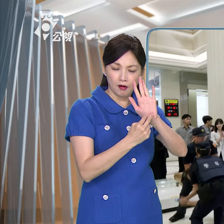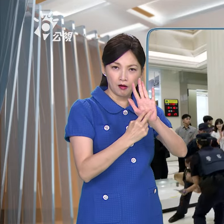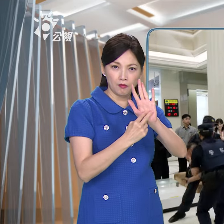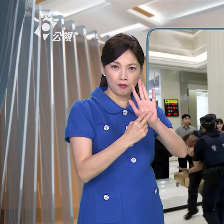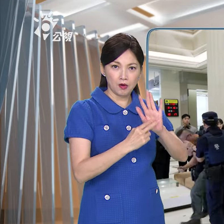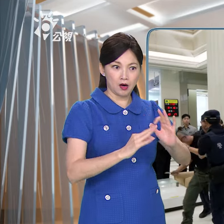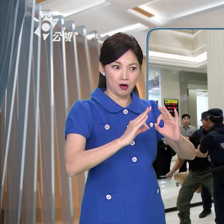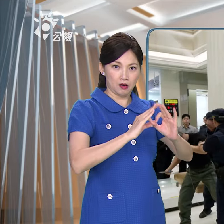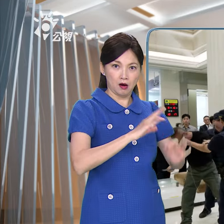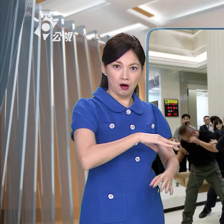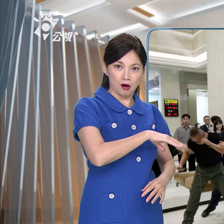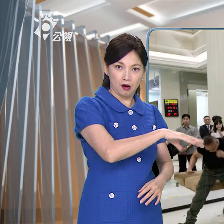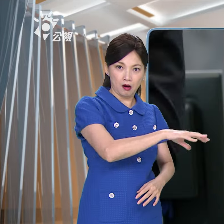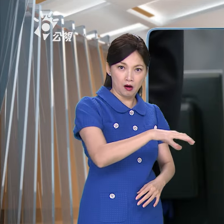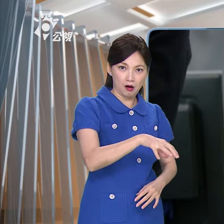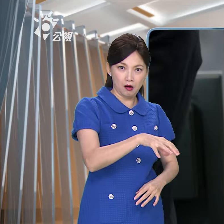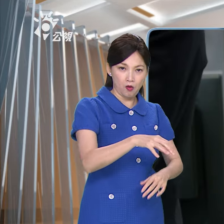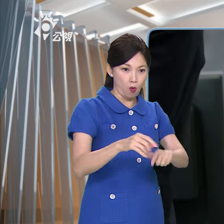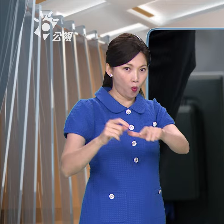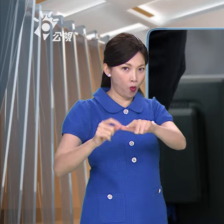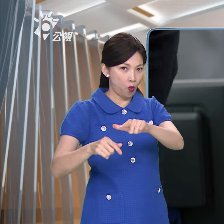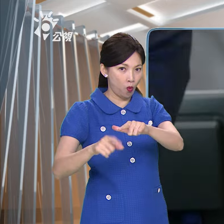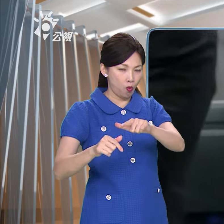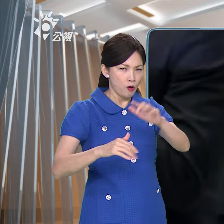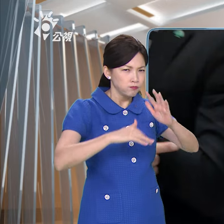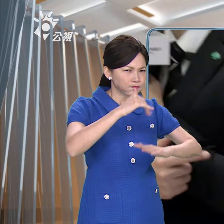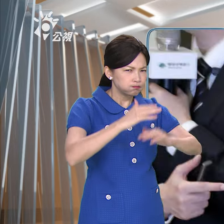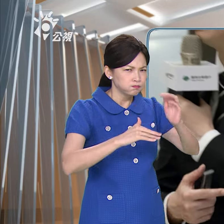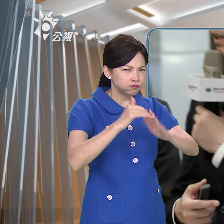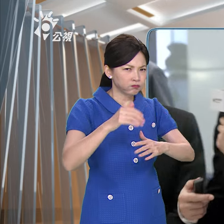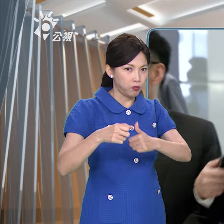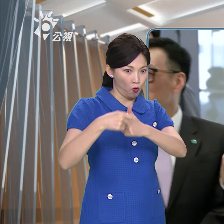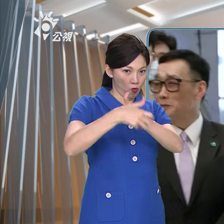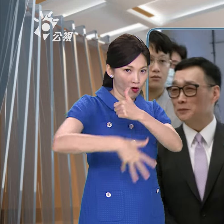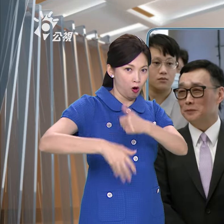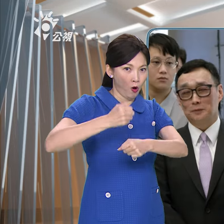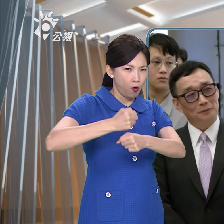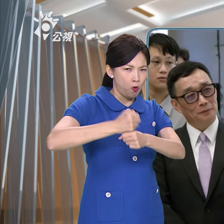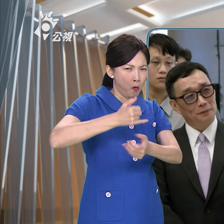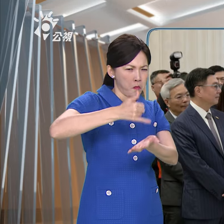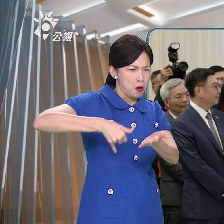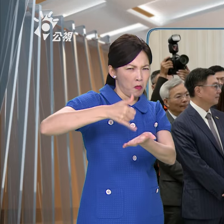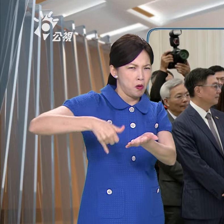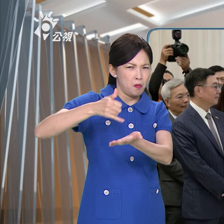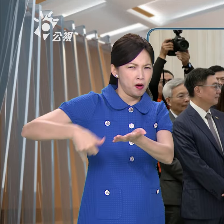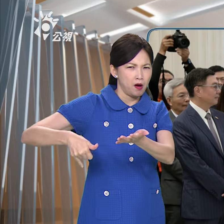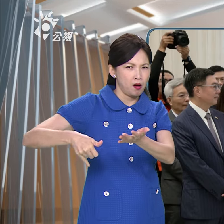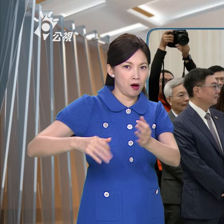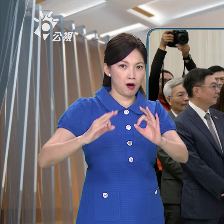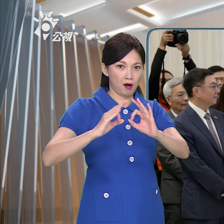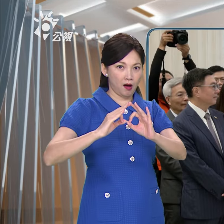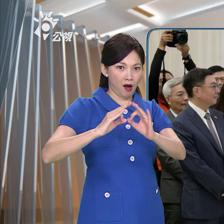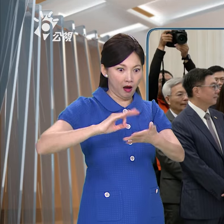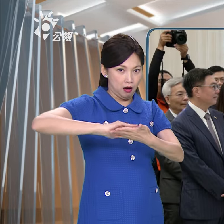示银行应该要强化和客户合作，对于离职员工新转